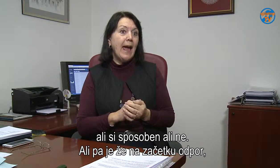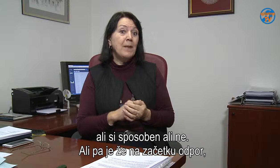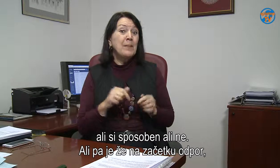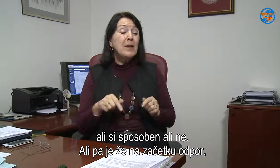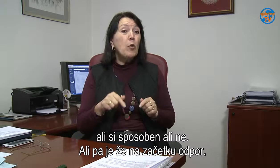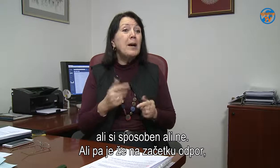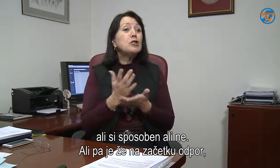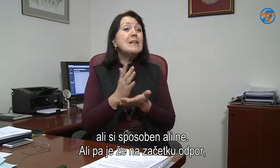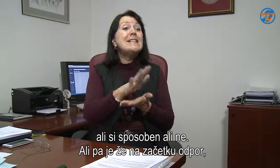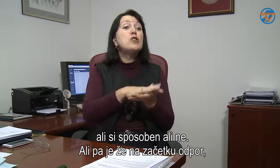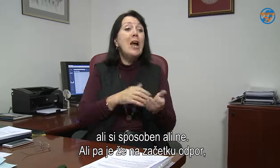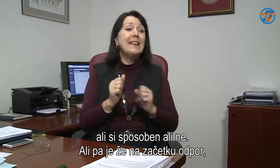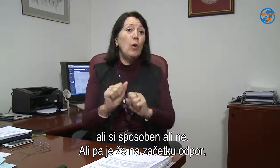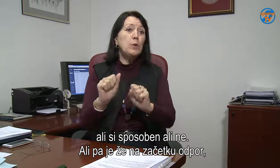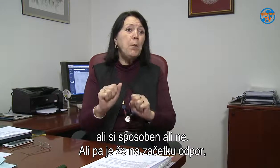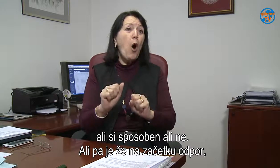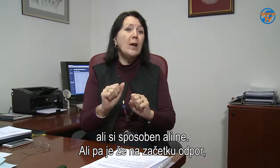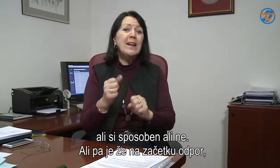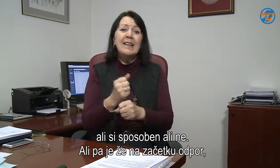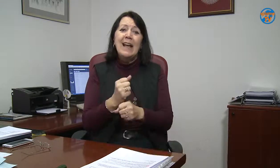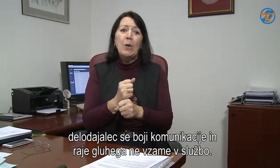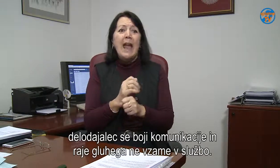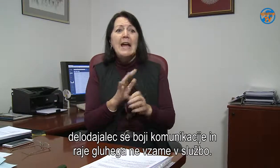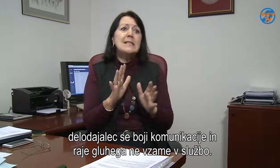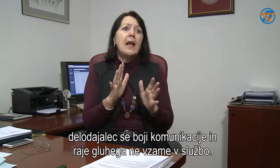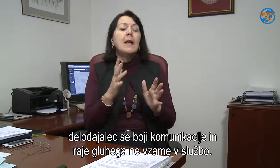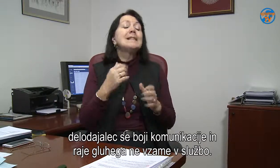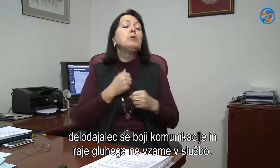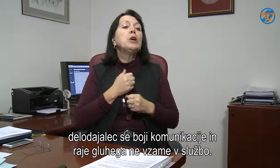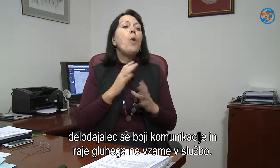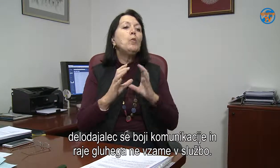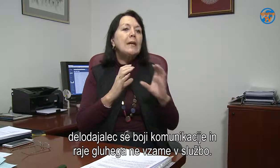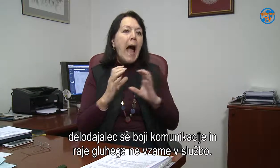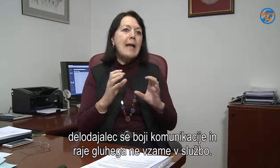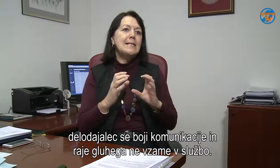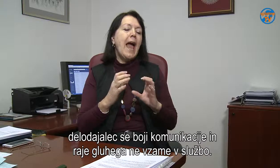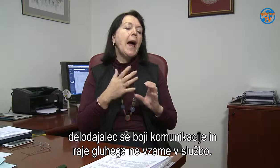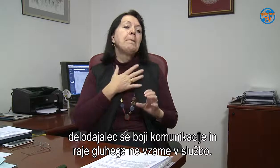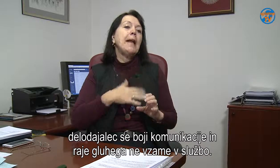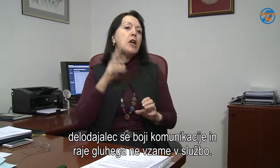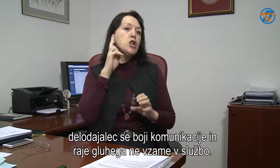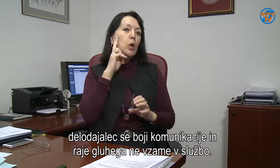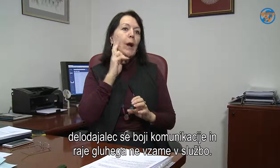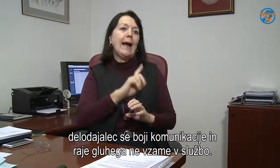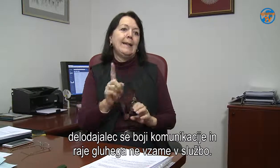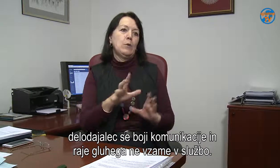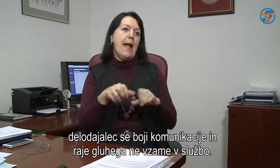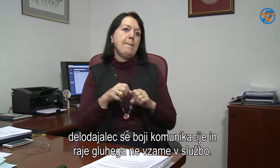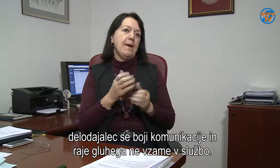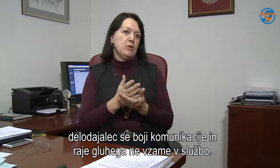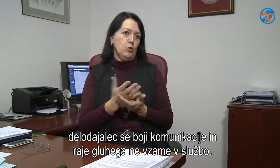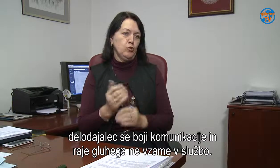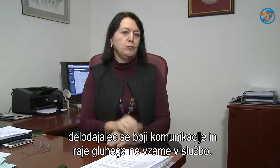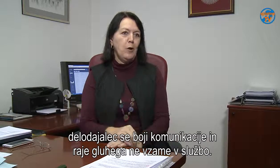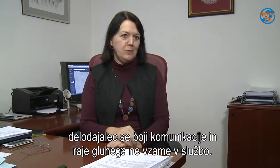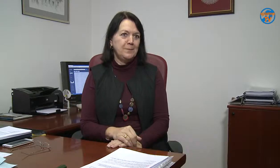ne. Tako pa je šli začetni odpor. Delodajalec se boji komunikacije, pa rajši gluhega ne vzame